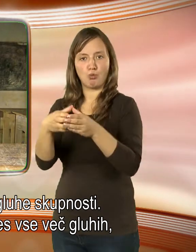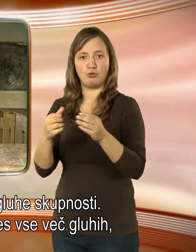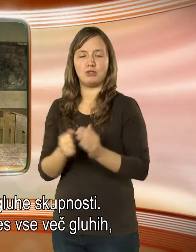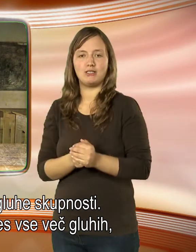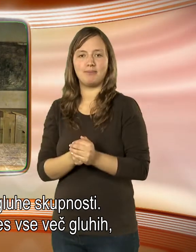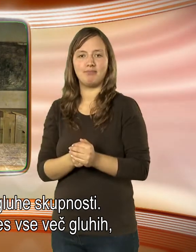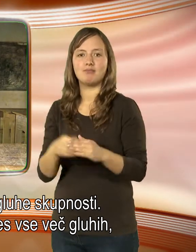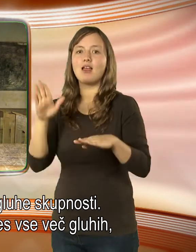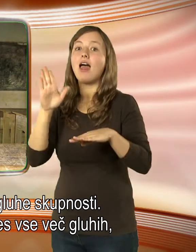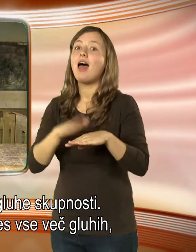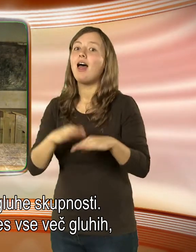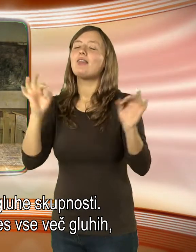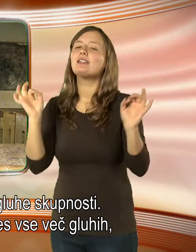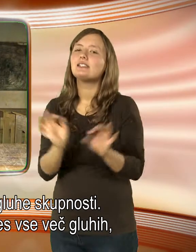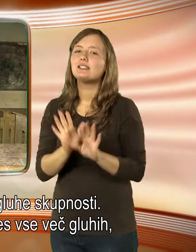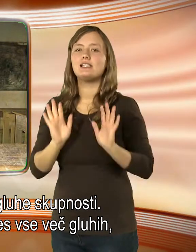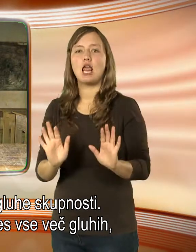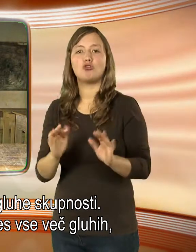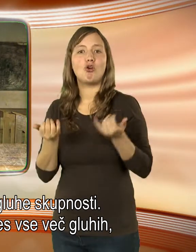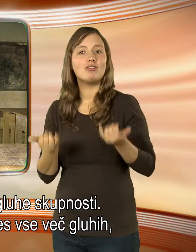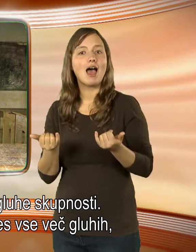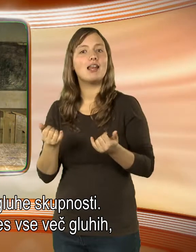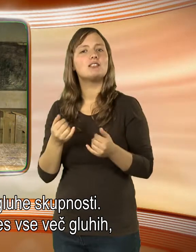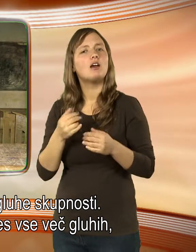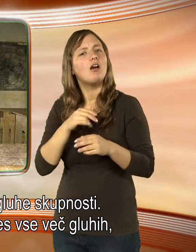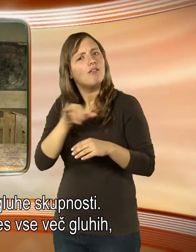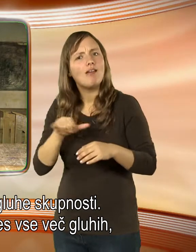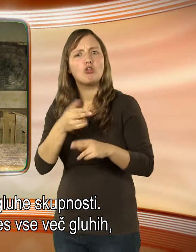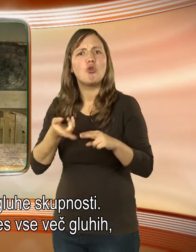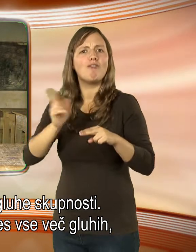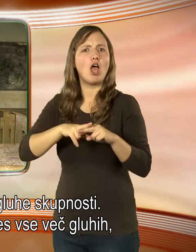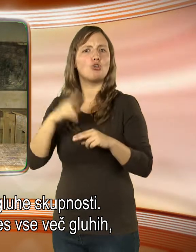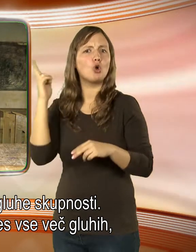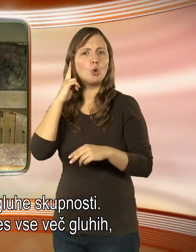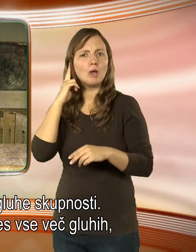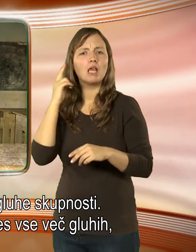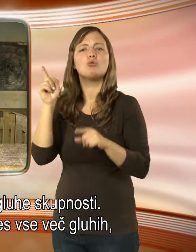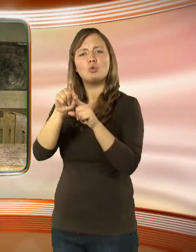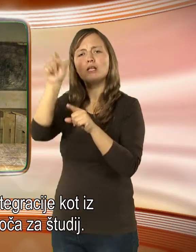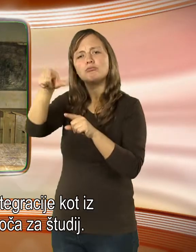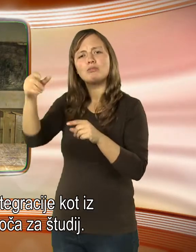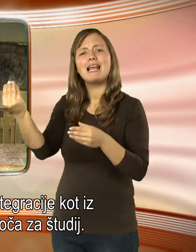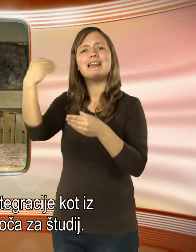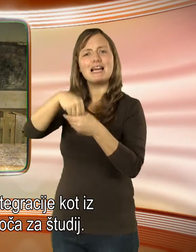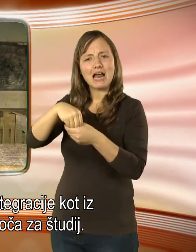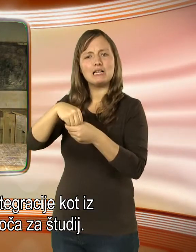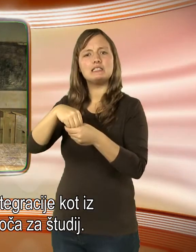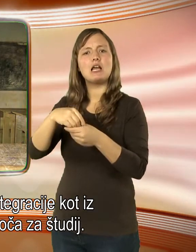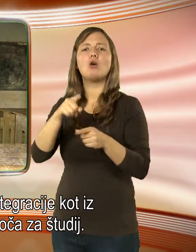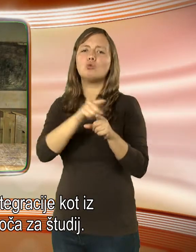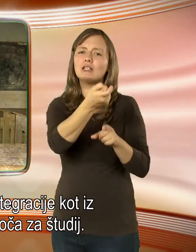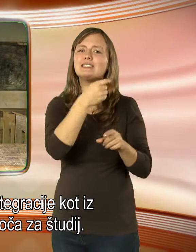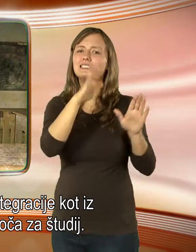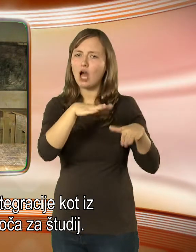skupnosti. Na srečo se danes vse več gluhih, tako tistih iz integracije kot iz zavodov,